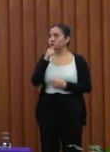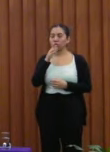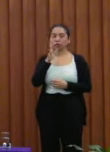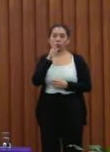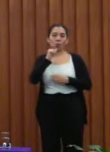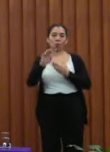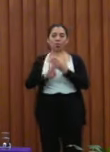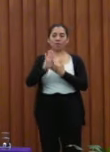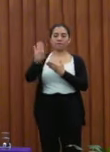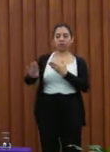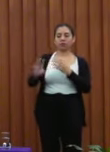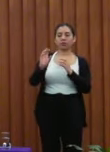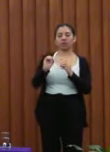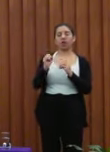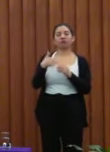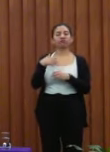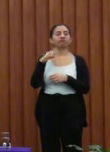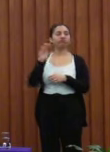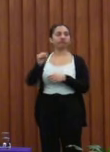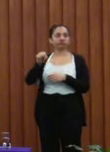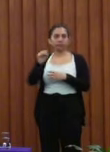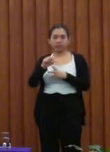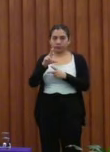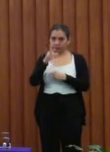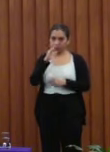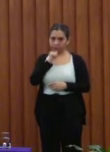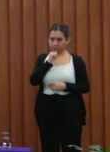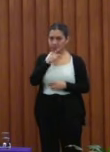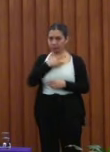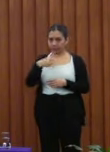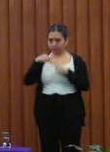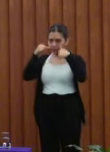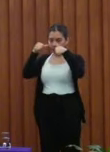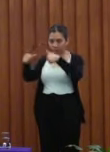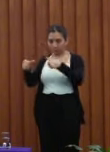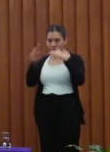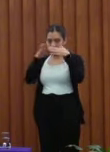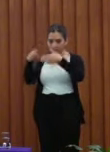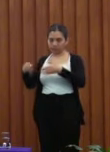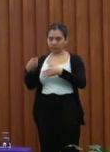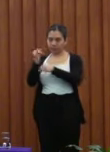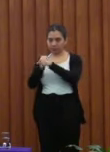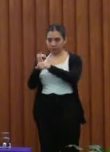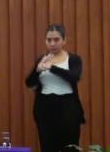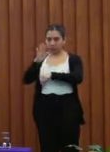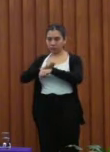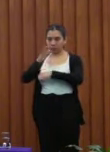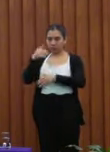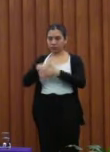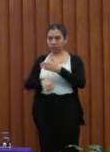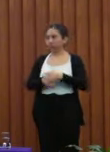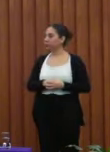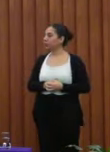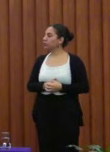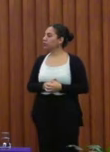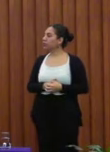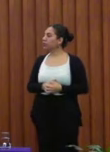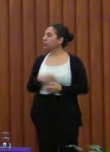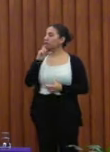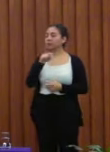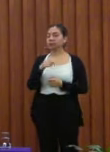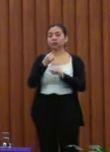no pueden eludir esta responsabilidad. También vimos, en nuestro informe presentamos los 12